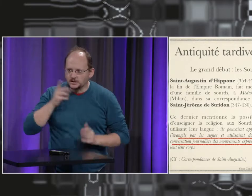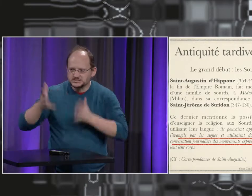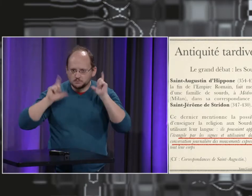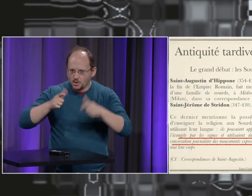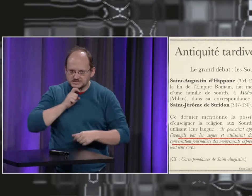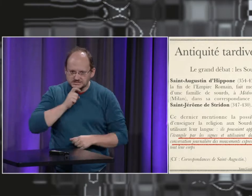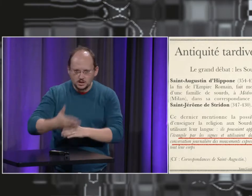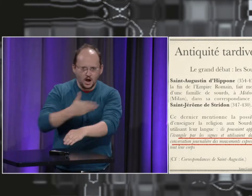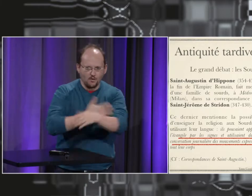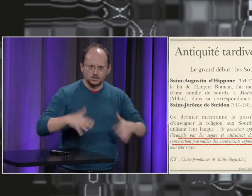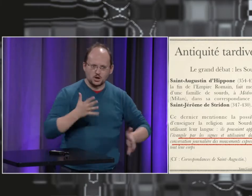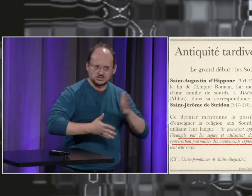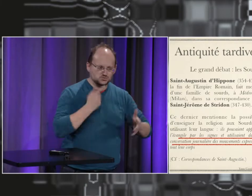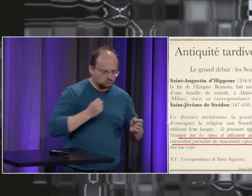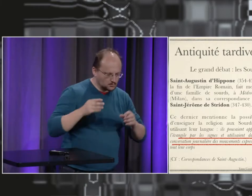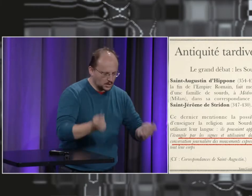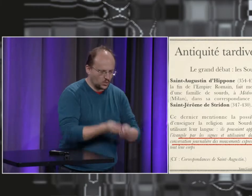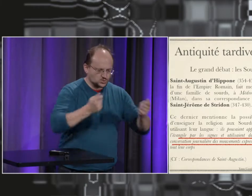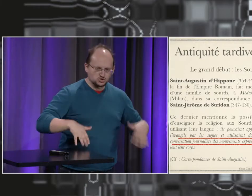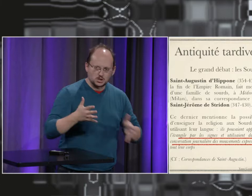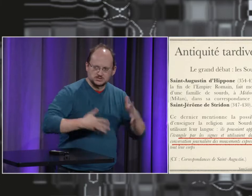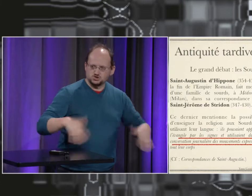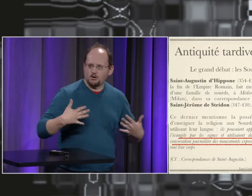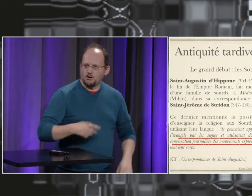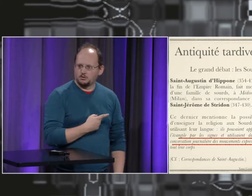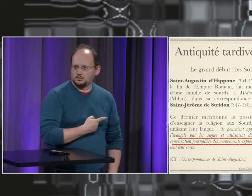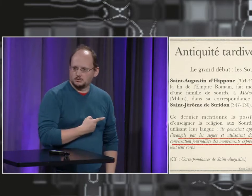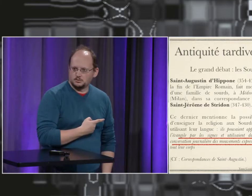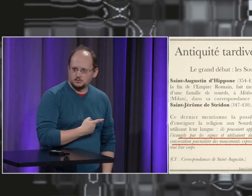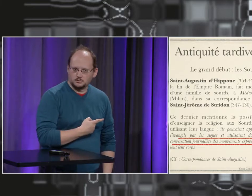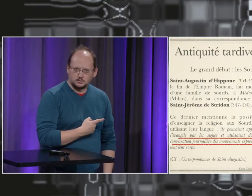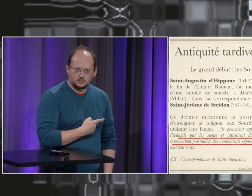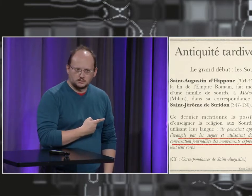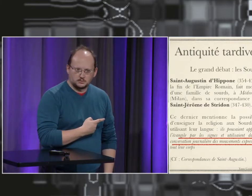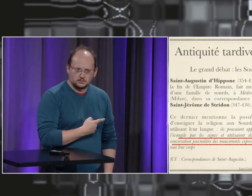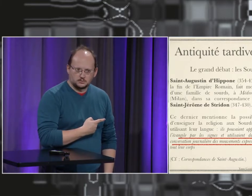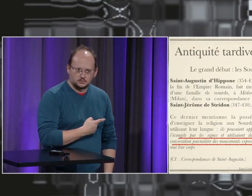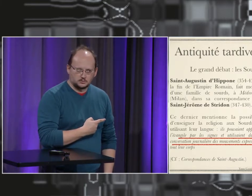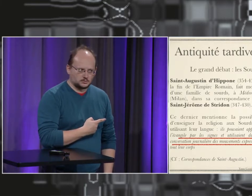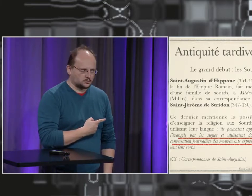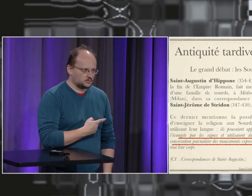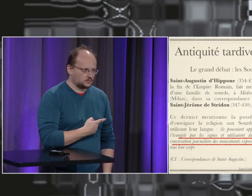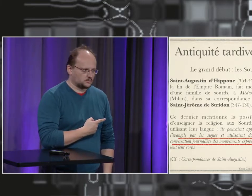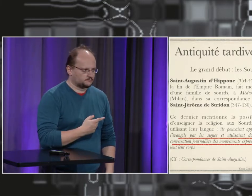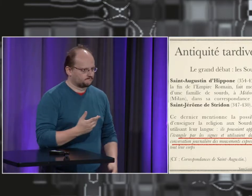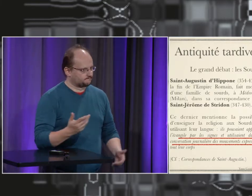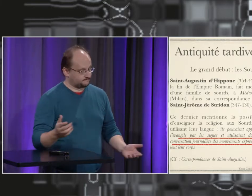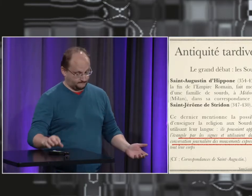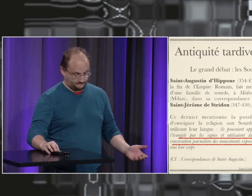les signes monastiques les sourds signaient déjà il était question d'éduquer les sourds avec les signes alors qu'il n'y avait pas encore les signes monastiques